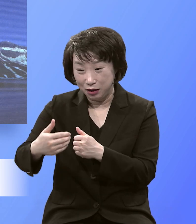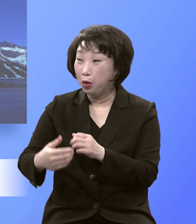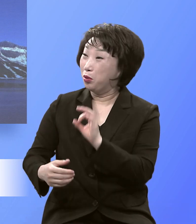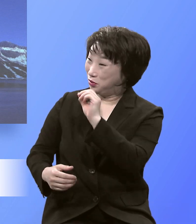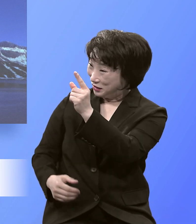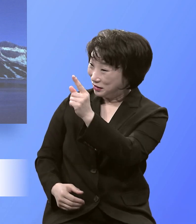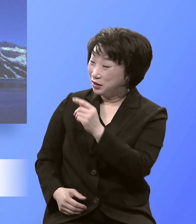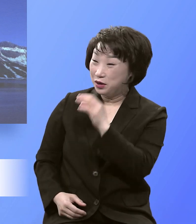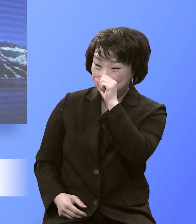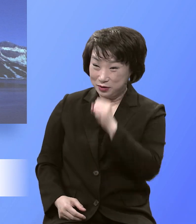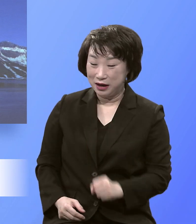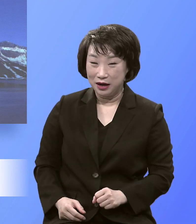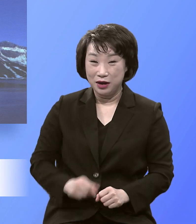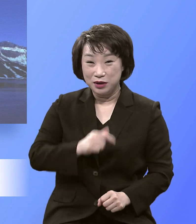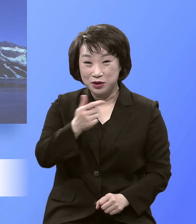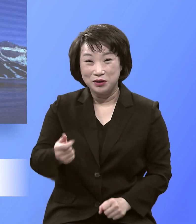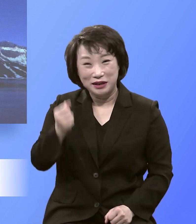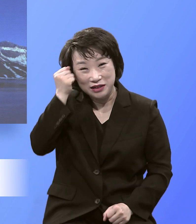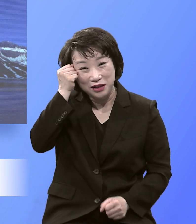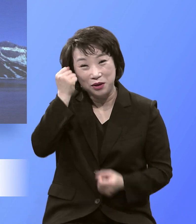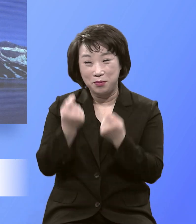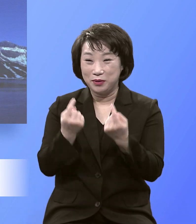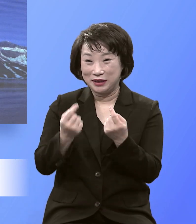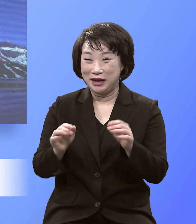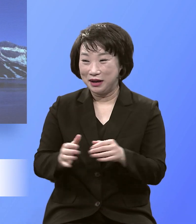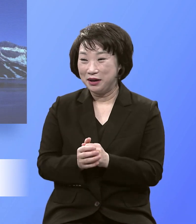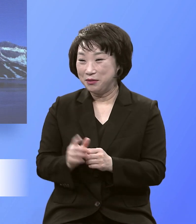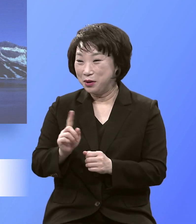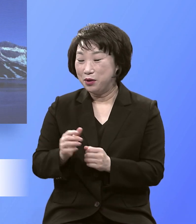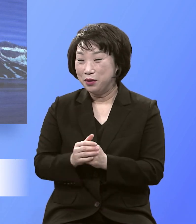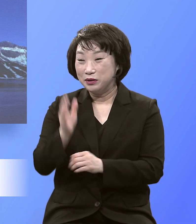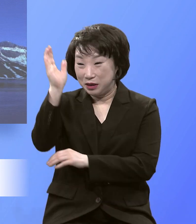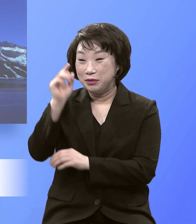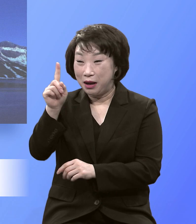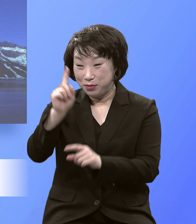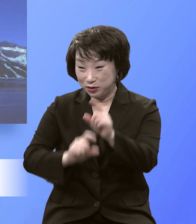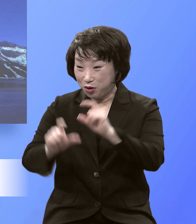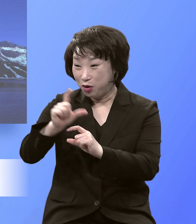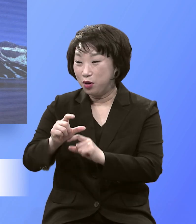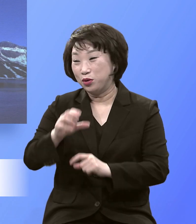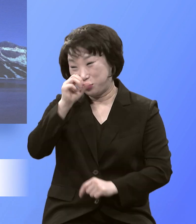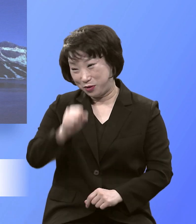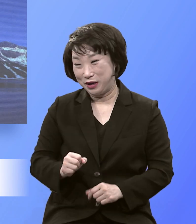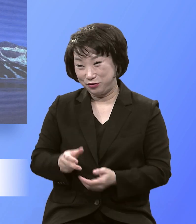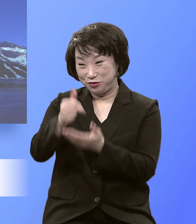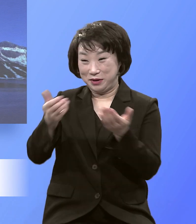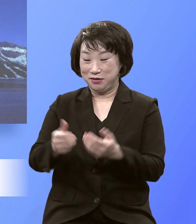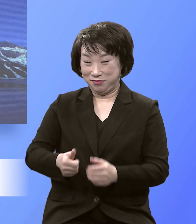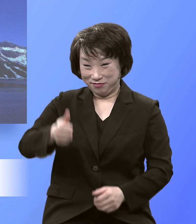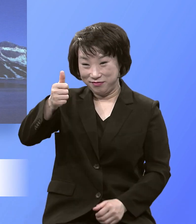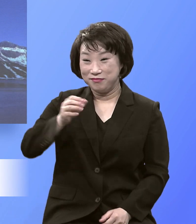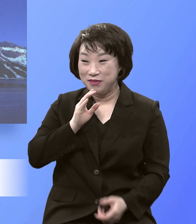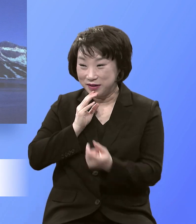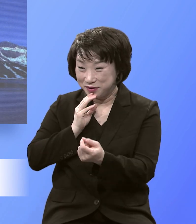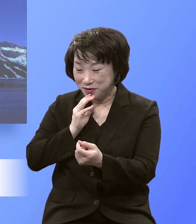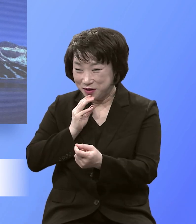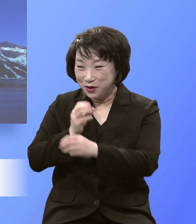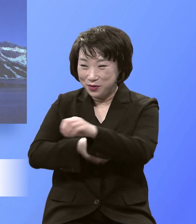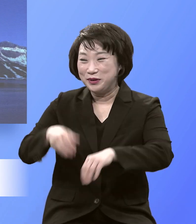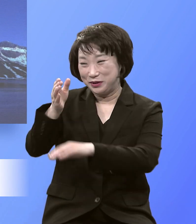좋지. 그냥 저녁에 자빠져 자면 모르겠어. 죄라고 가야지.